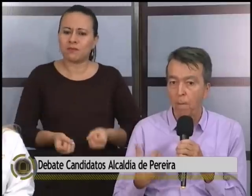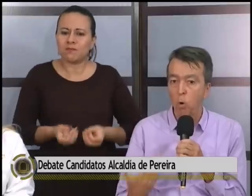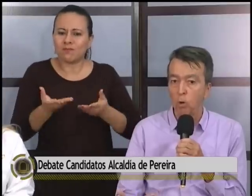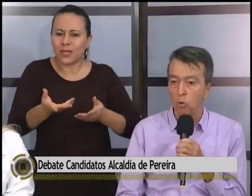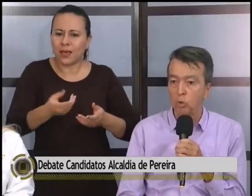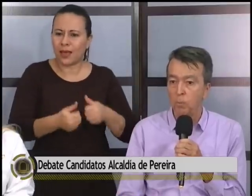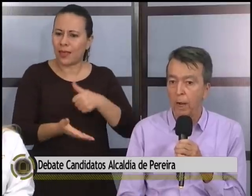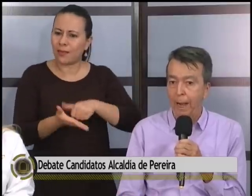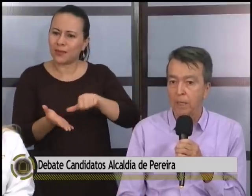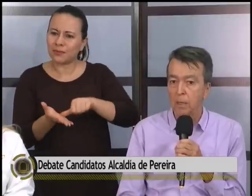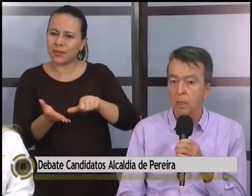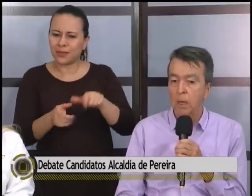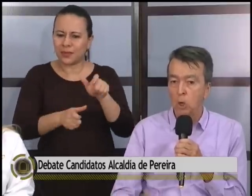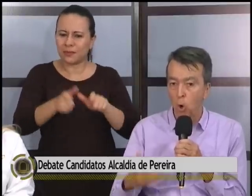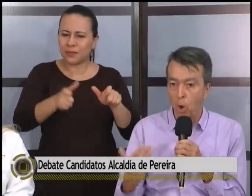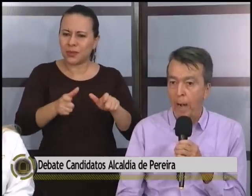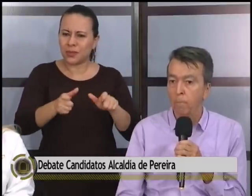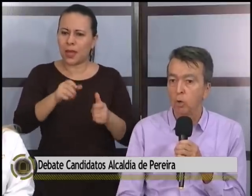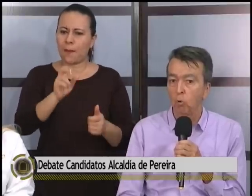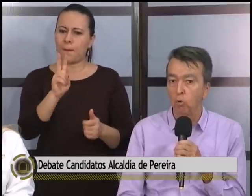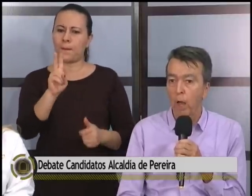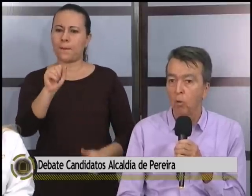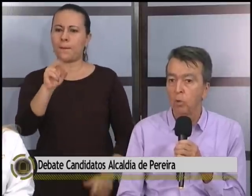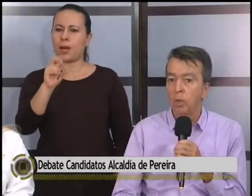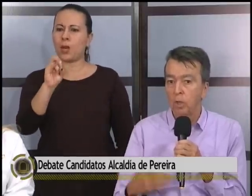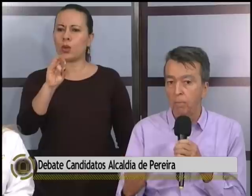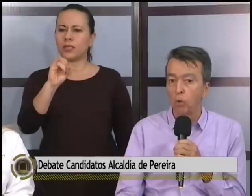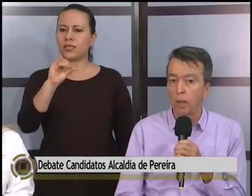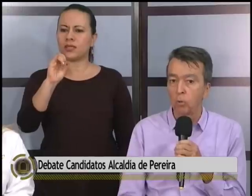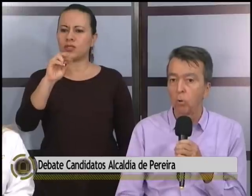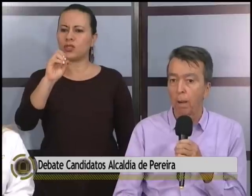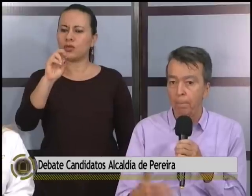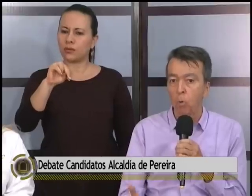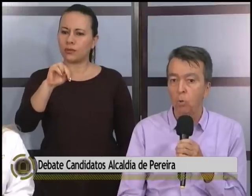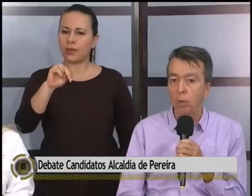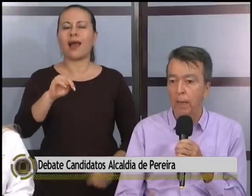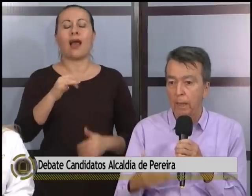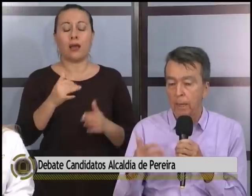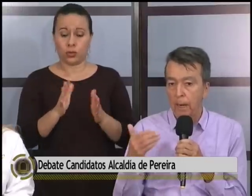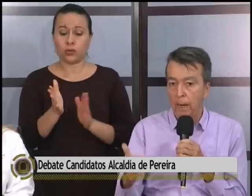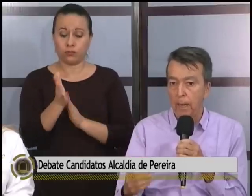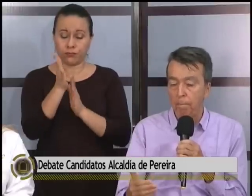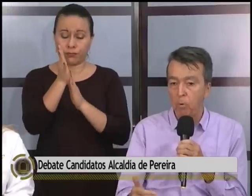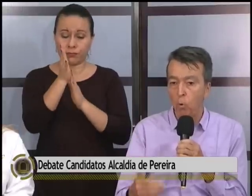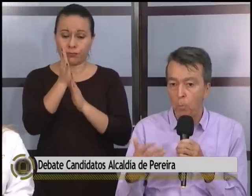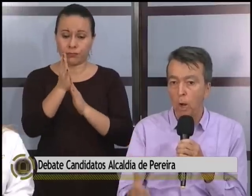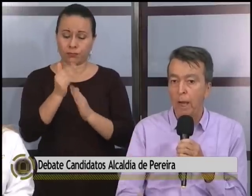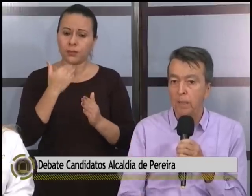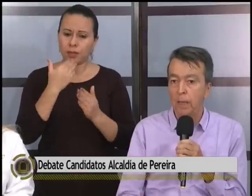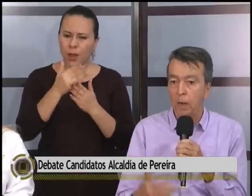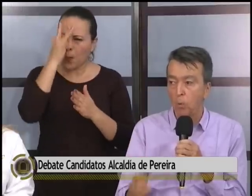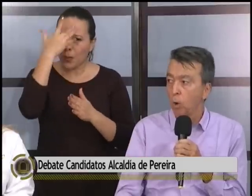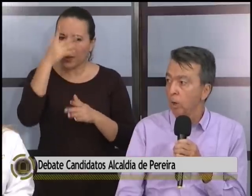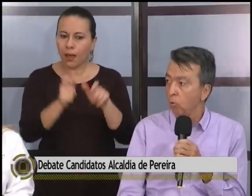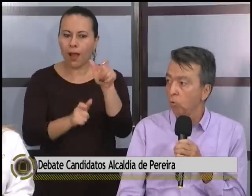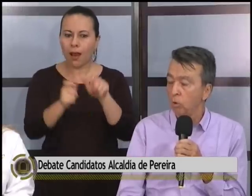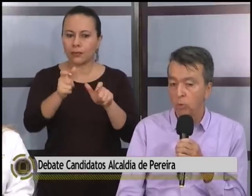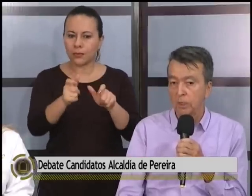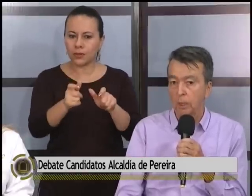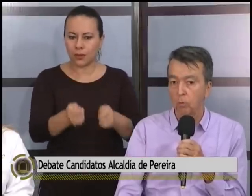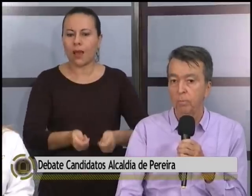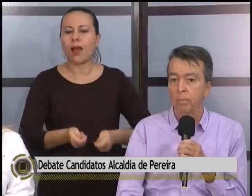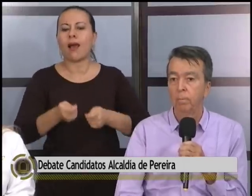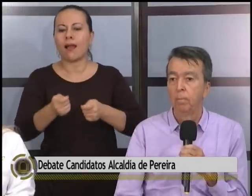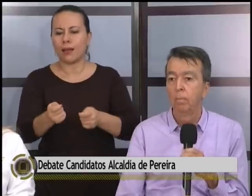fue un trabajo que nosotros hicimos en la calle, nos lo ganamos en los juzgados y por lo tanto aplaudo de que le cumplió a la gente y le devolvió los recursos. Es